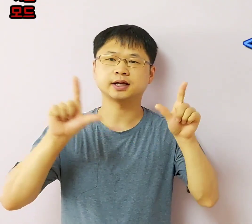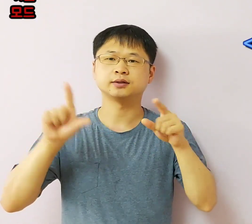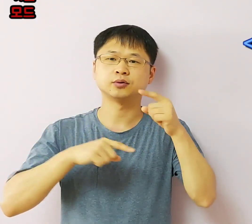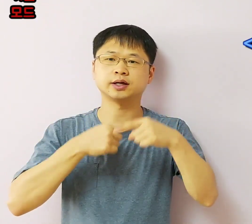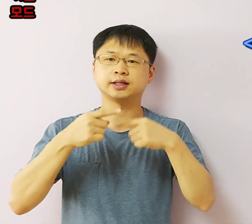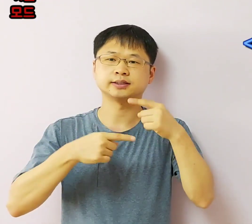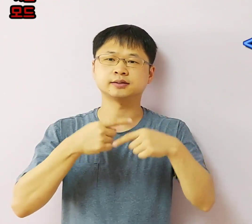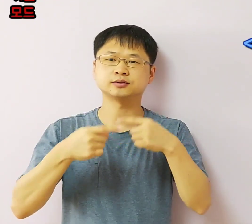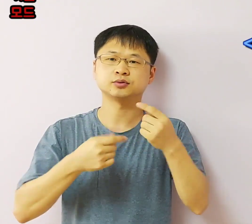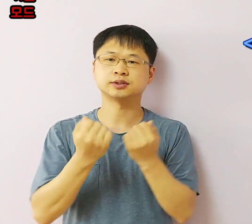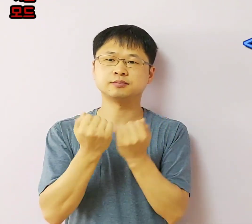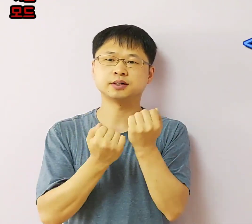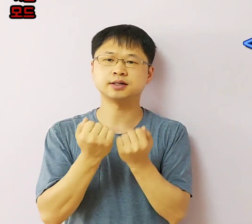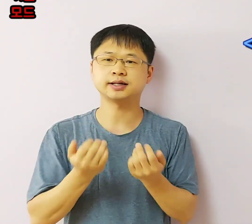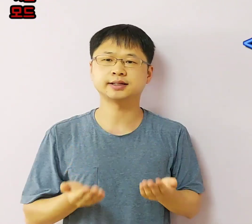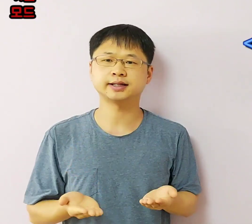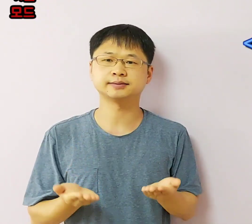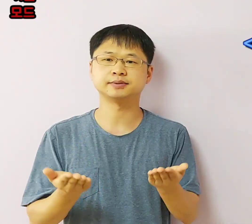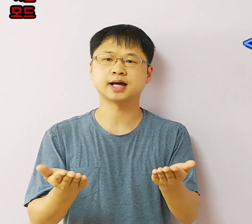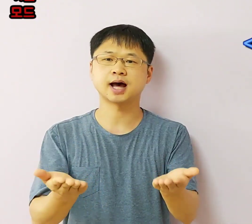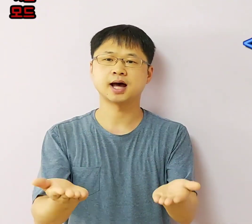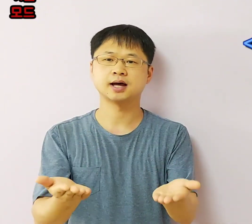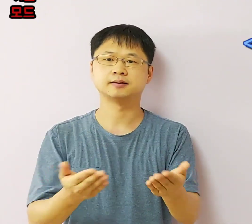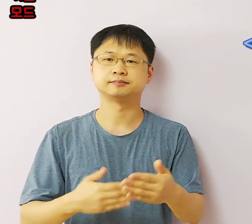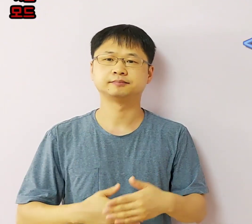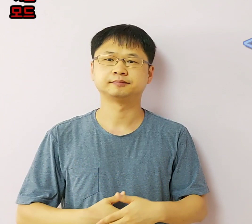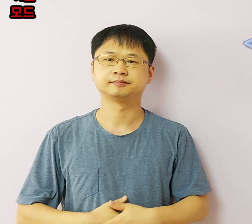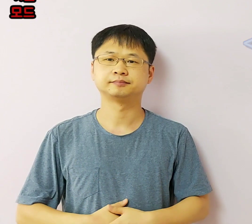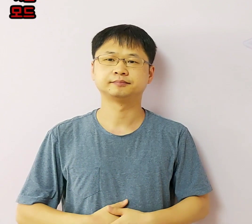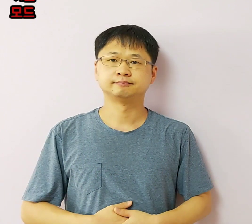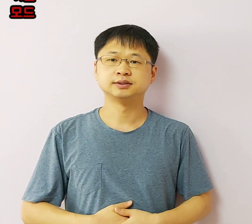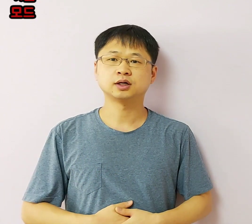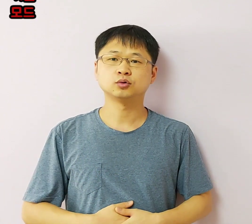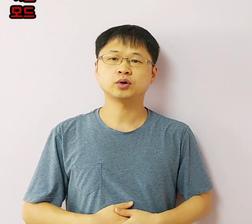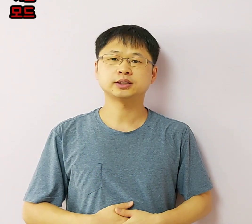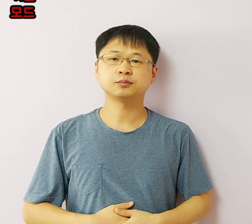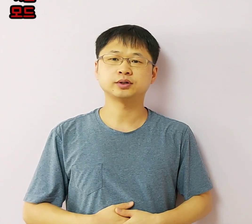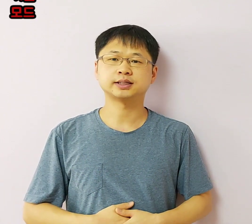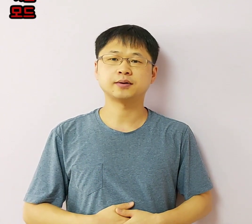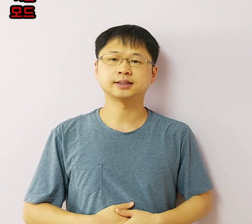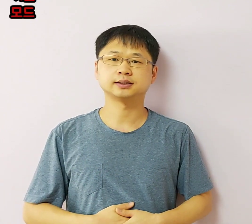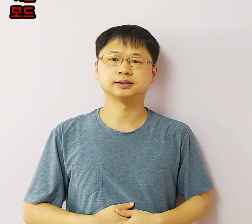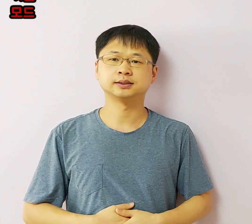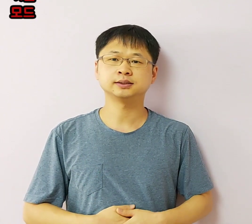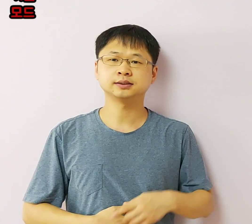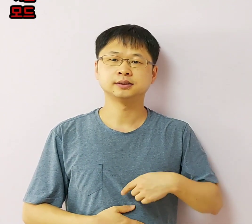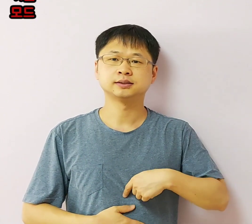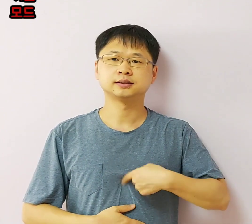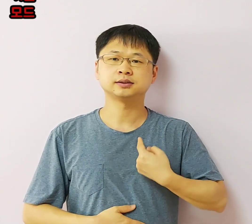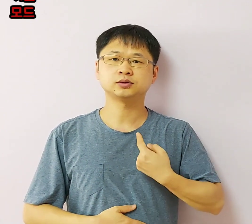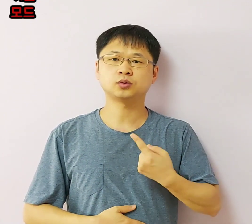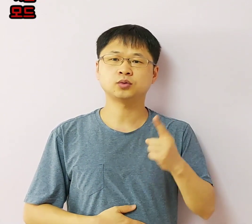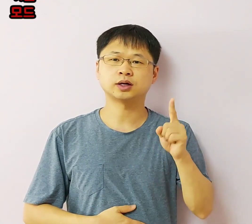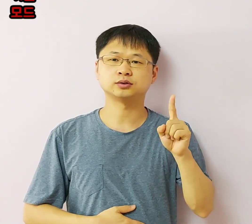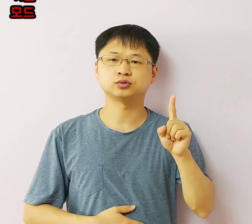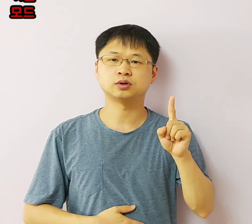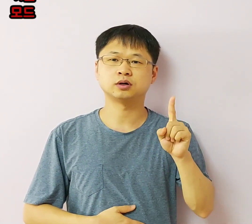자화상의 노래에 대해서 수어 설명을 해드리겠습니다. 먼저 노래 제목인 자화상은 스스로라는